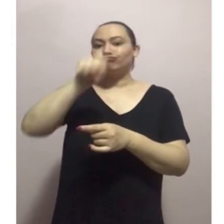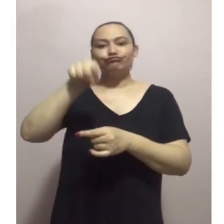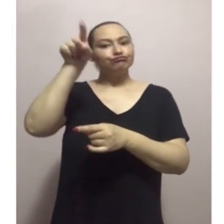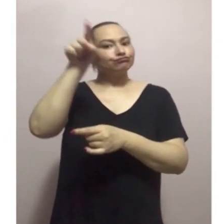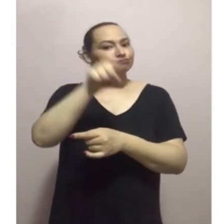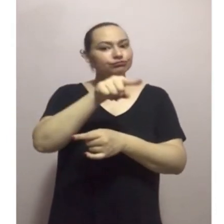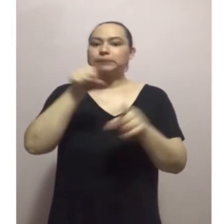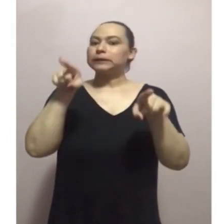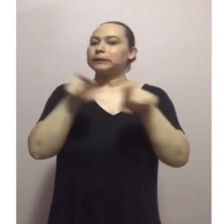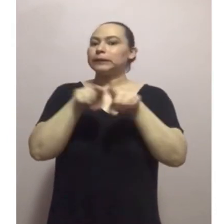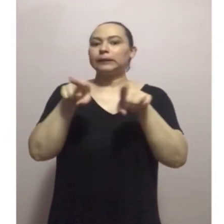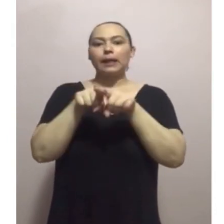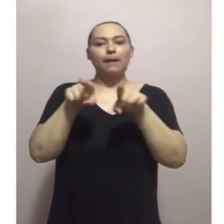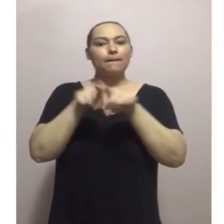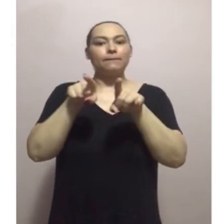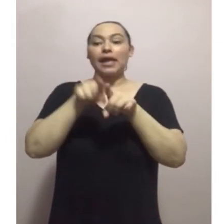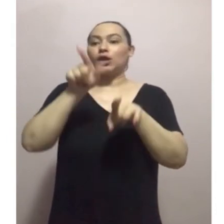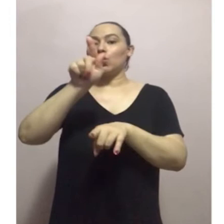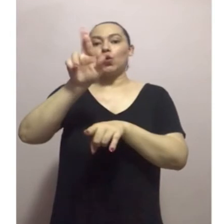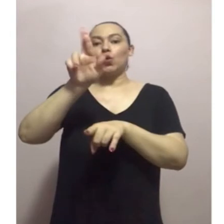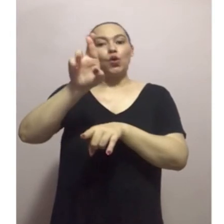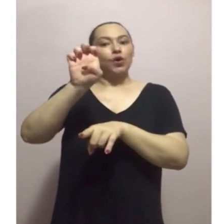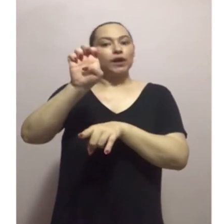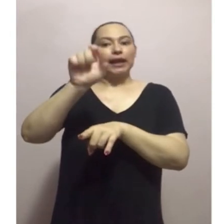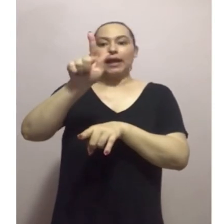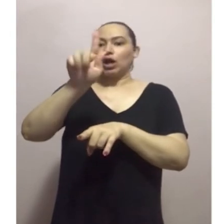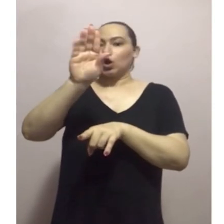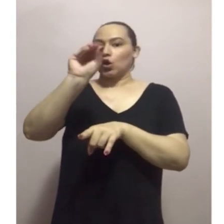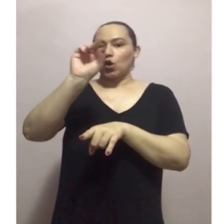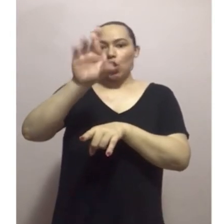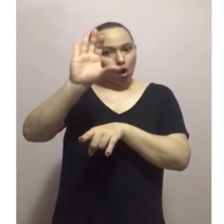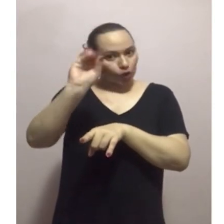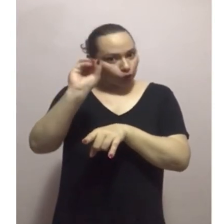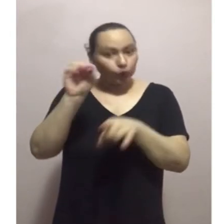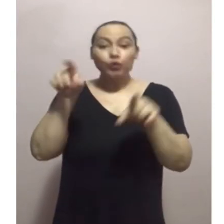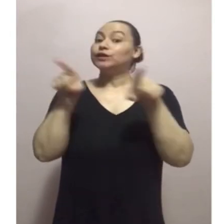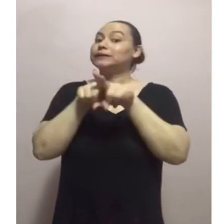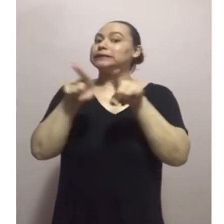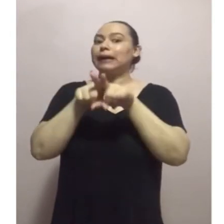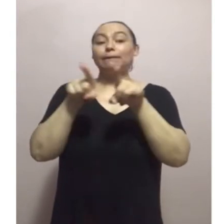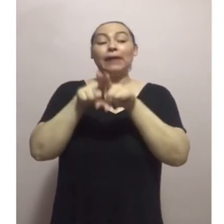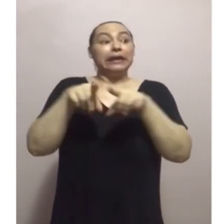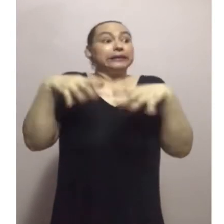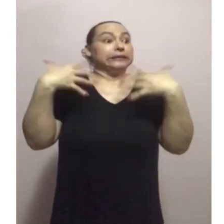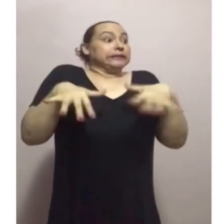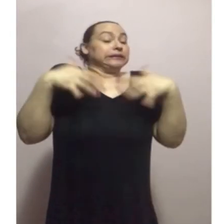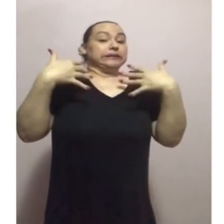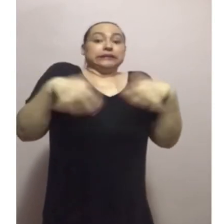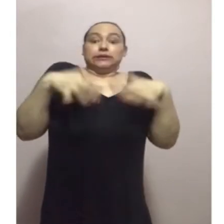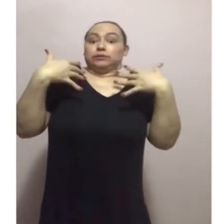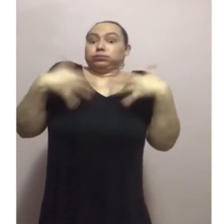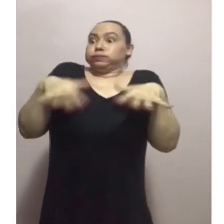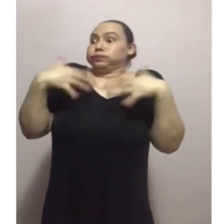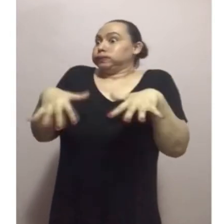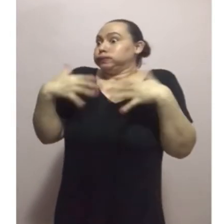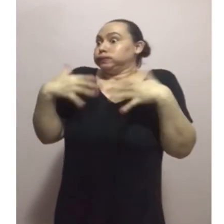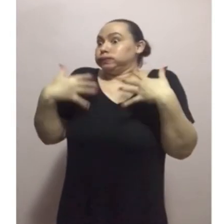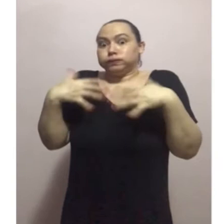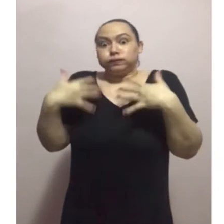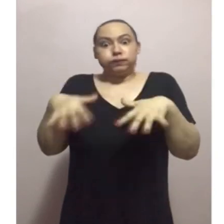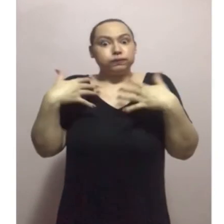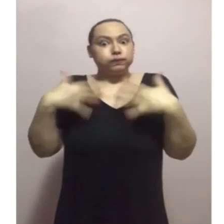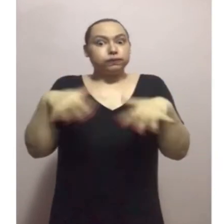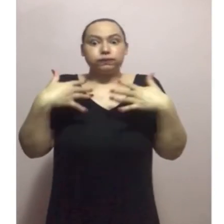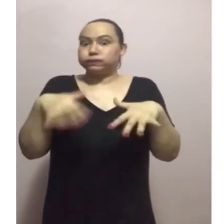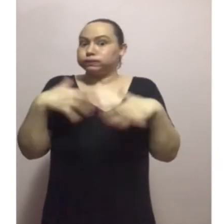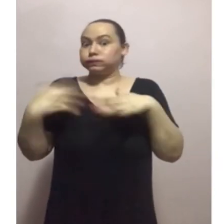ingressos e aí o Gregório apavorado, o Vinícius Calderoni apavorado lá, todo mundo tendo que, né, veio